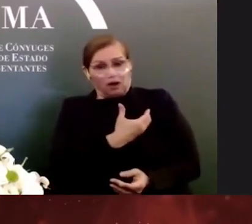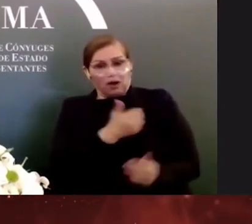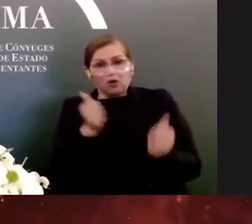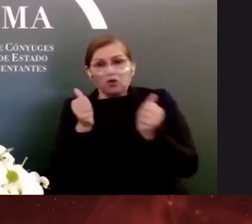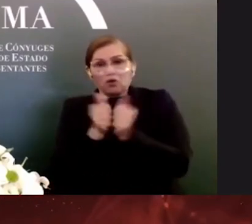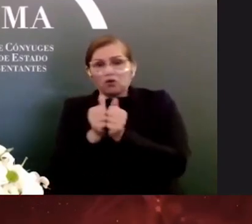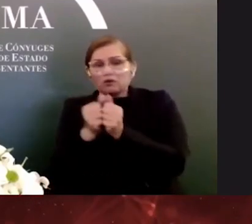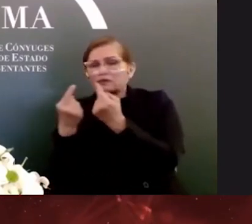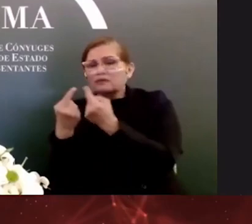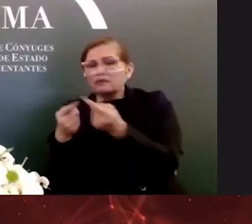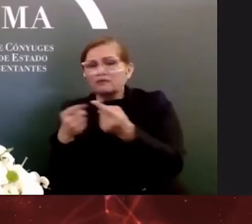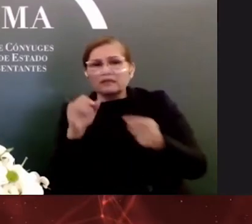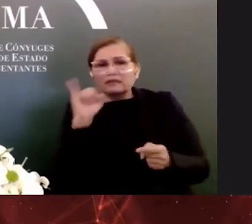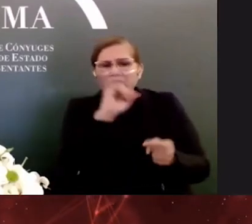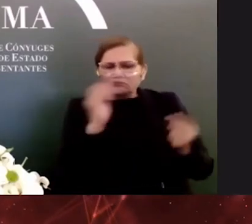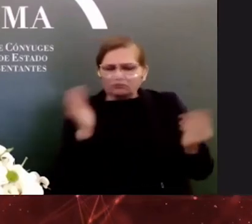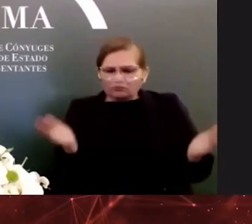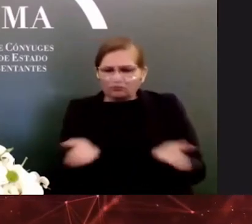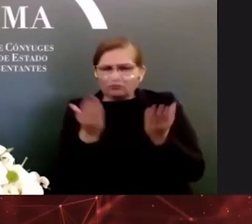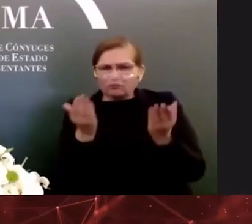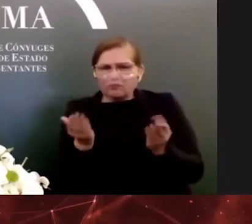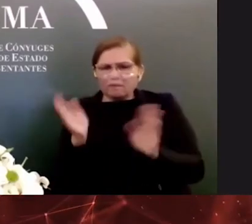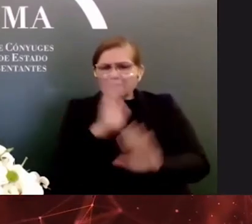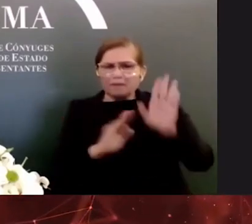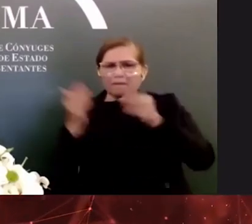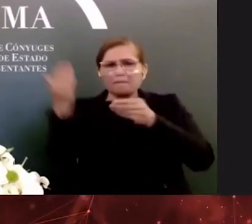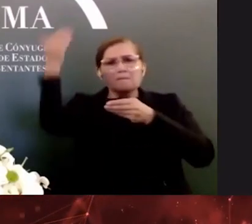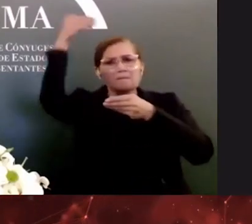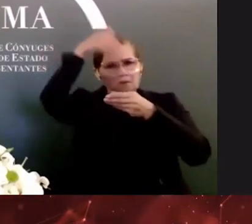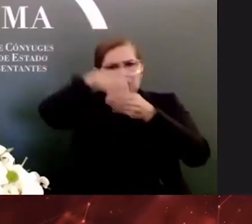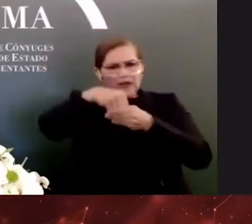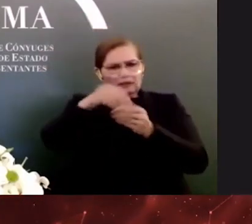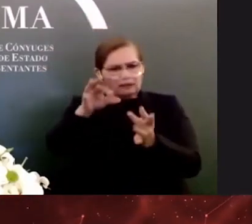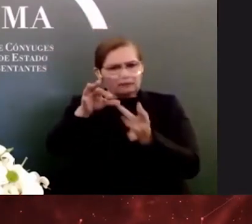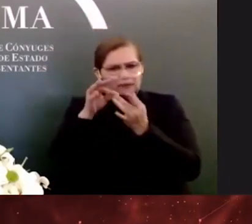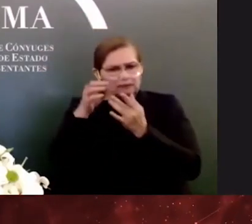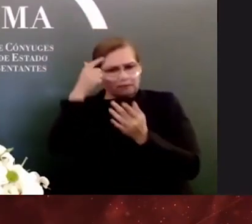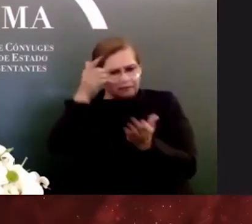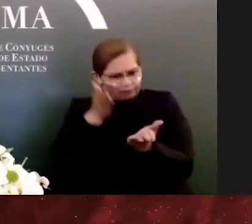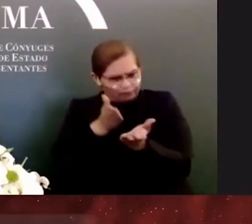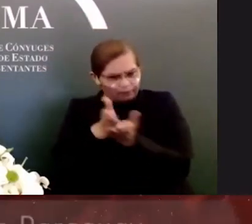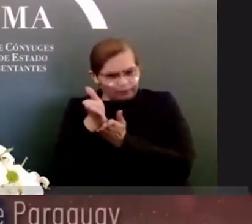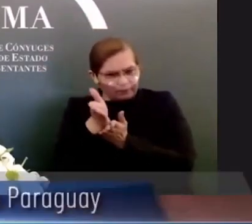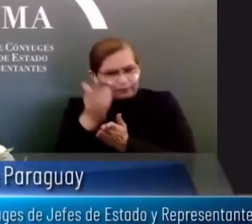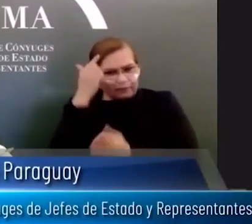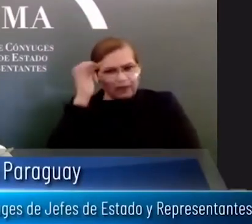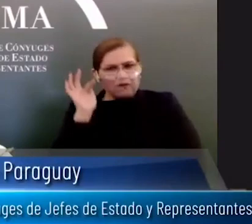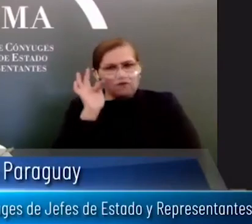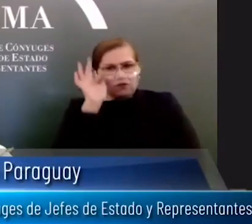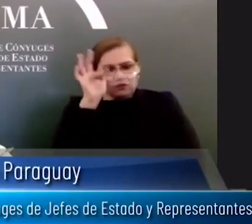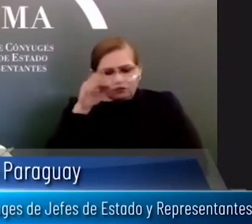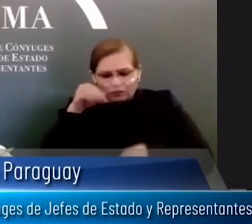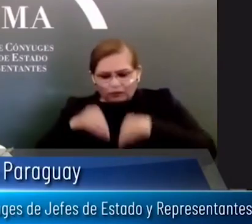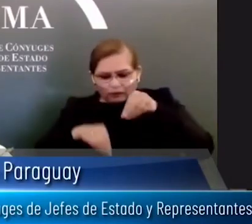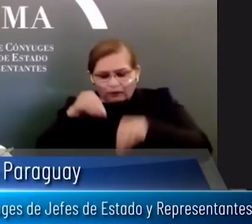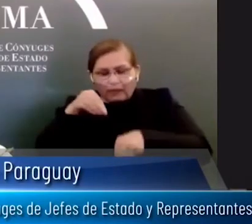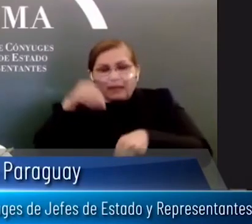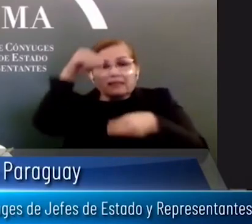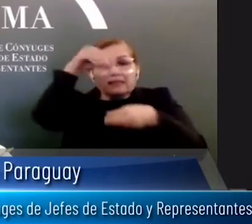través de diferentes instituciones, impulsa políticas productivas sostenibles de la agricultura